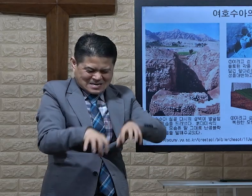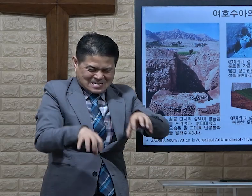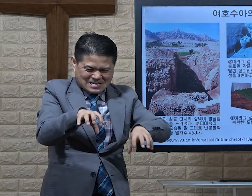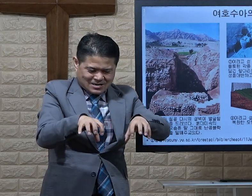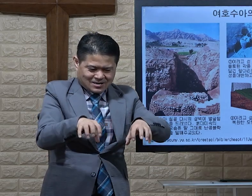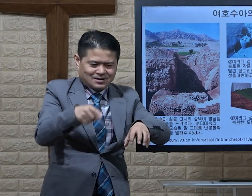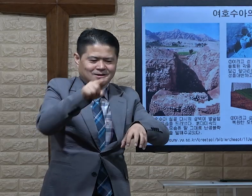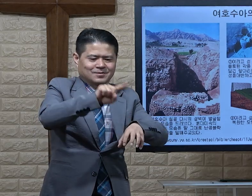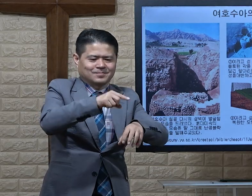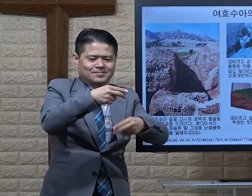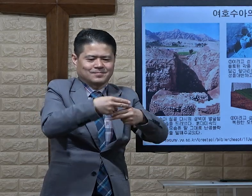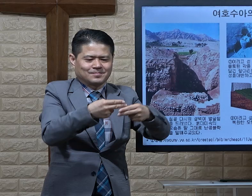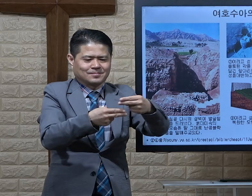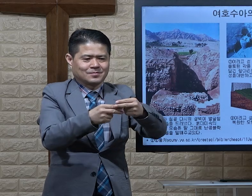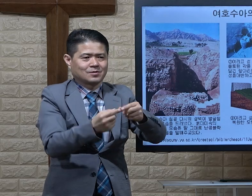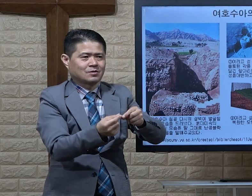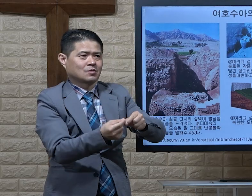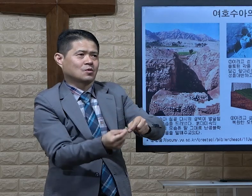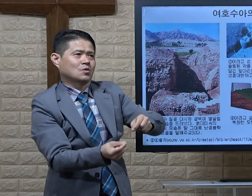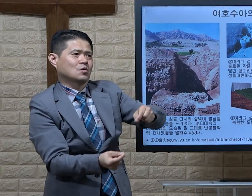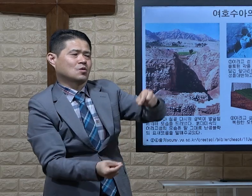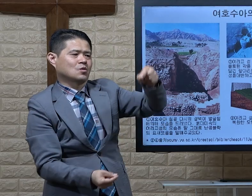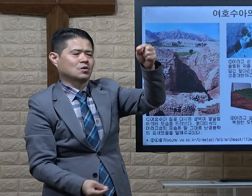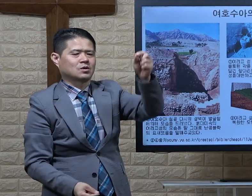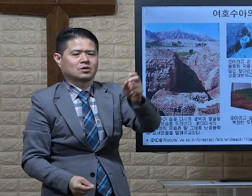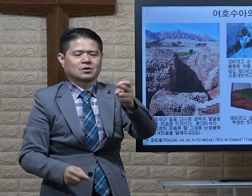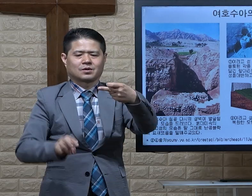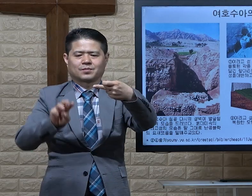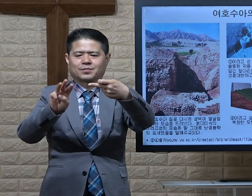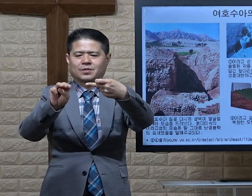파서 쌓아 올렸던 그 높이가 12m,